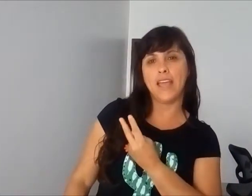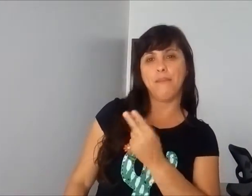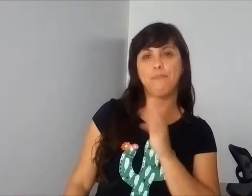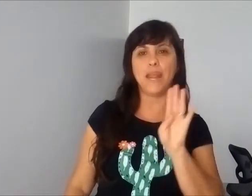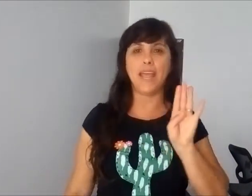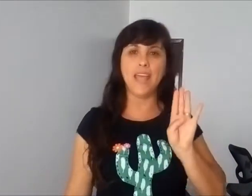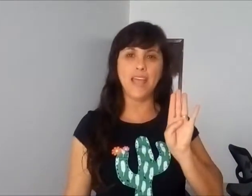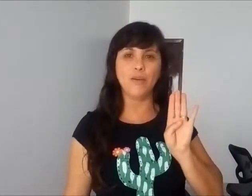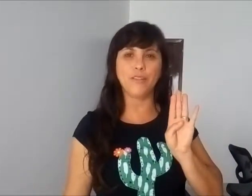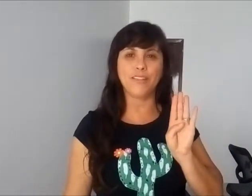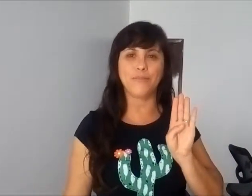empresa